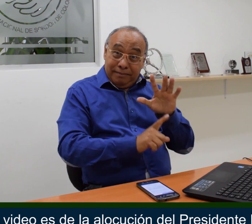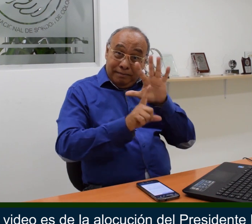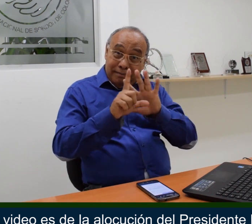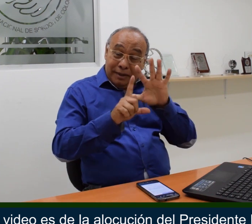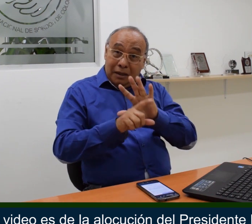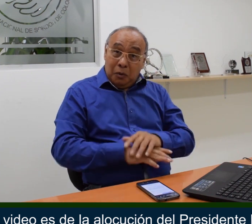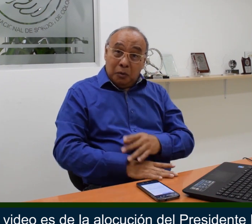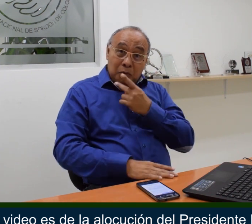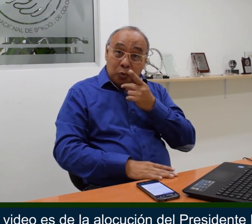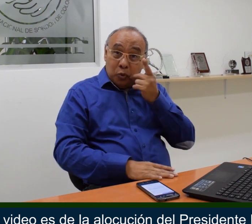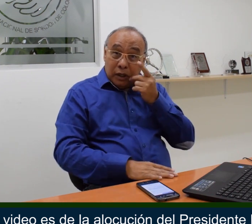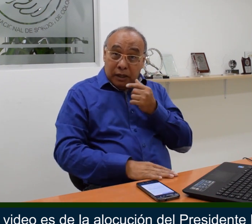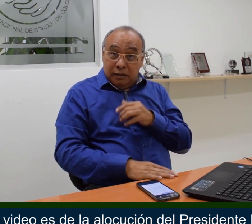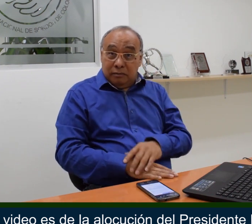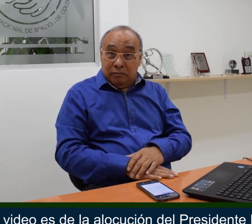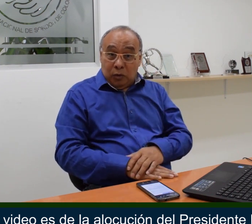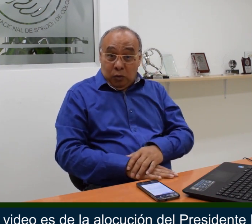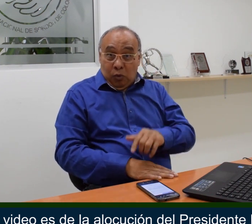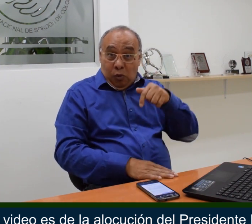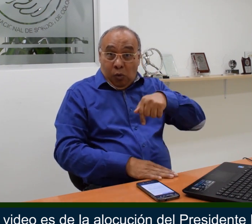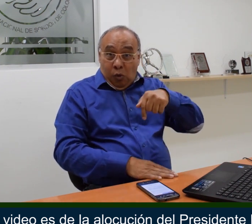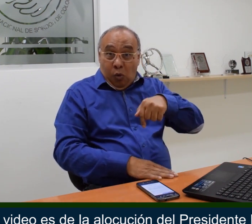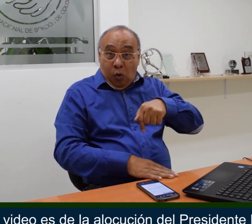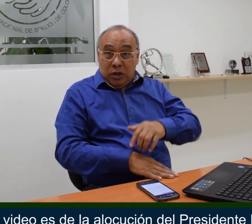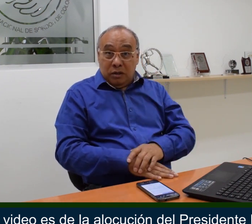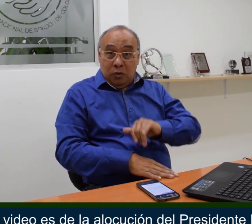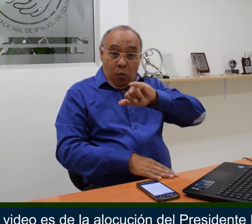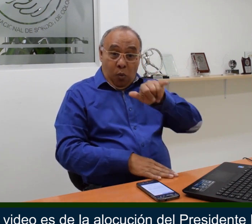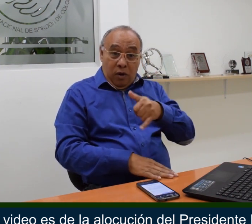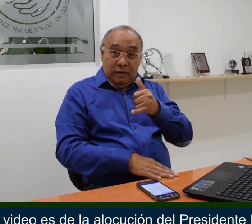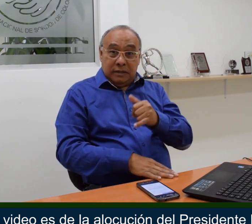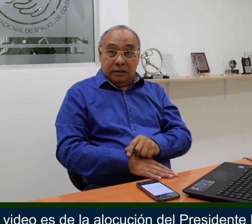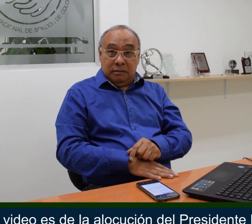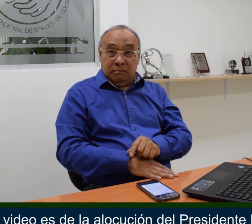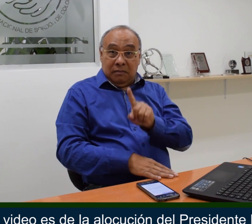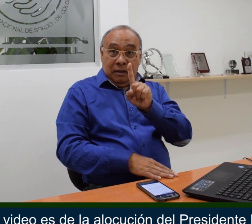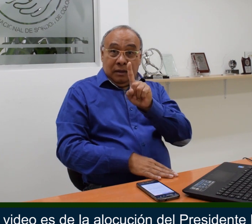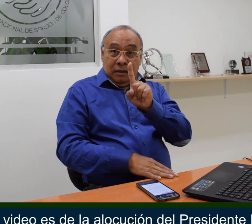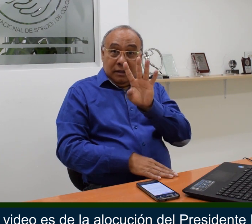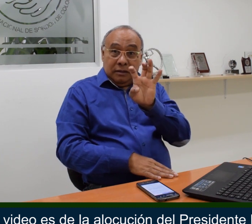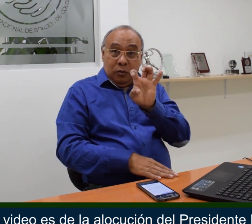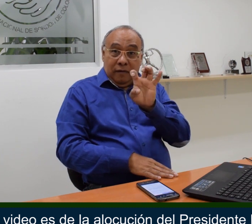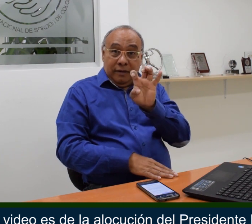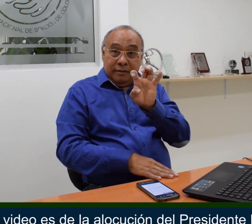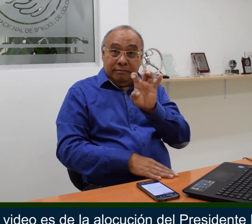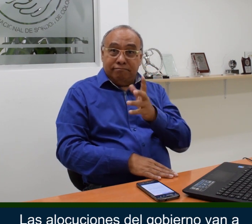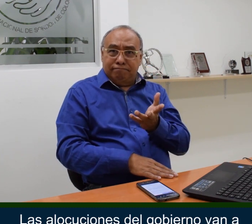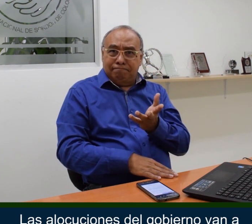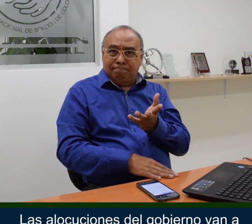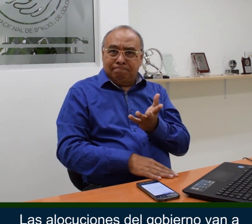Este video es de la alocución del presidente el día de hoy, jueves 19. Y entonces,